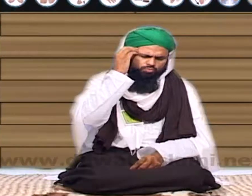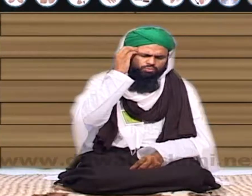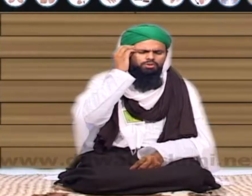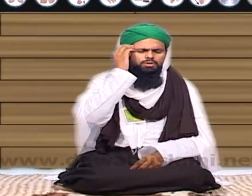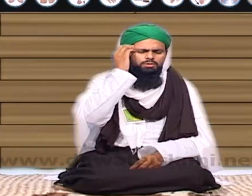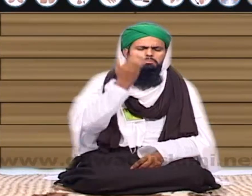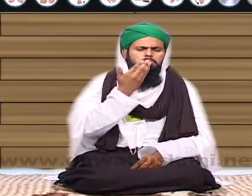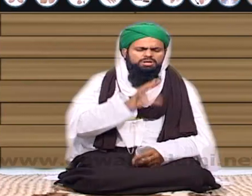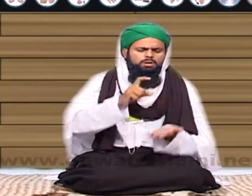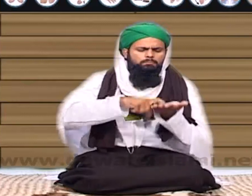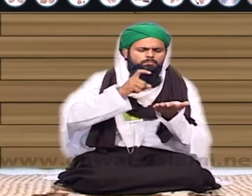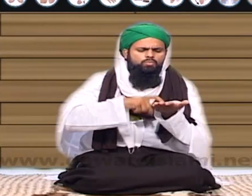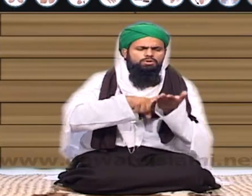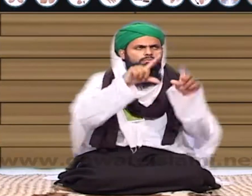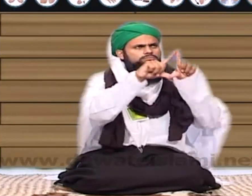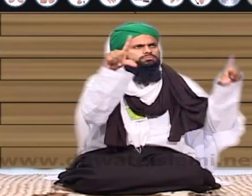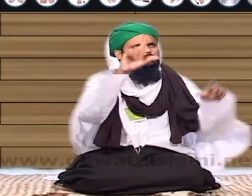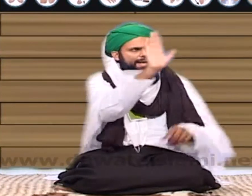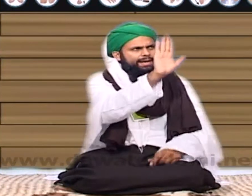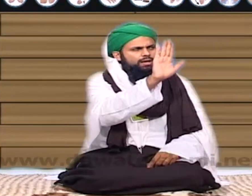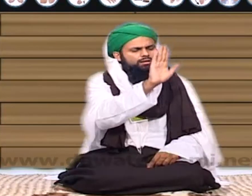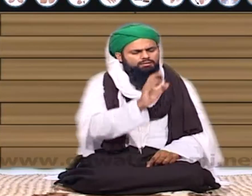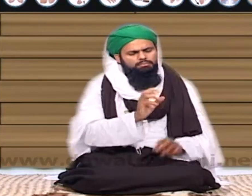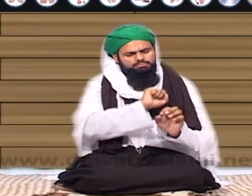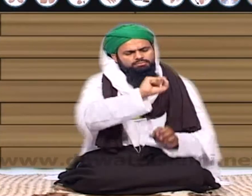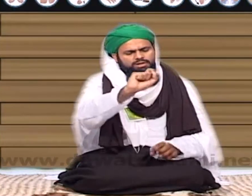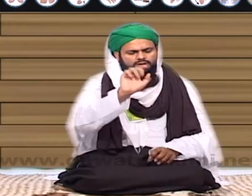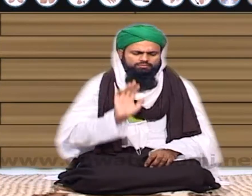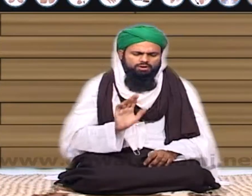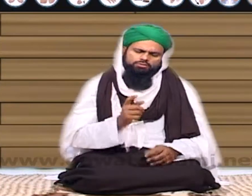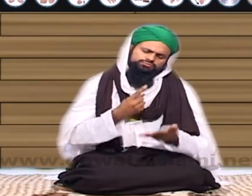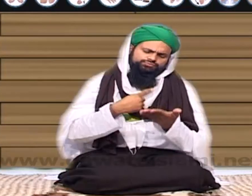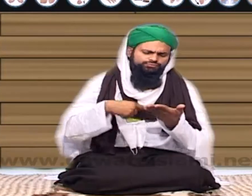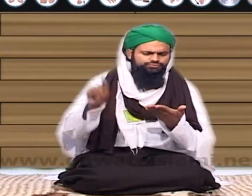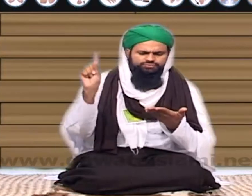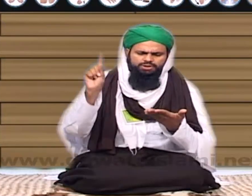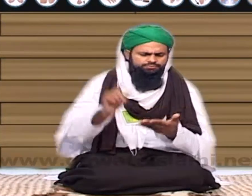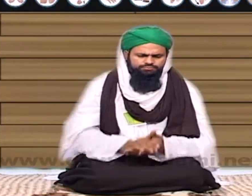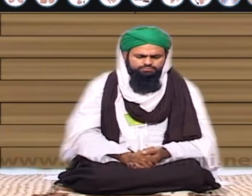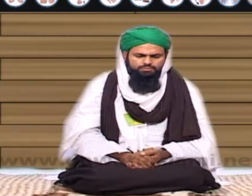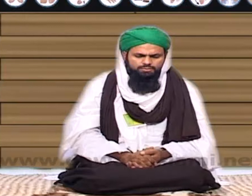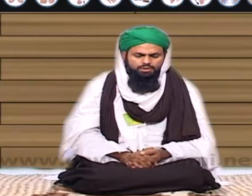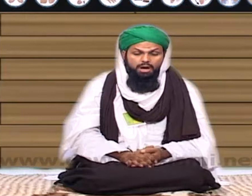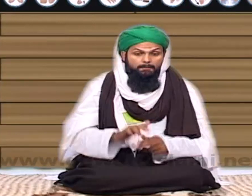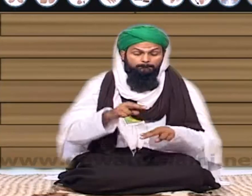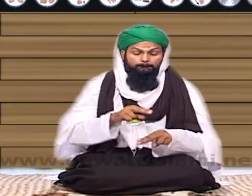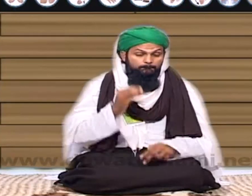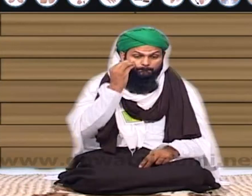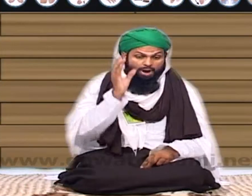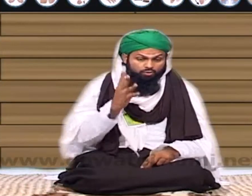کہ صاحب یہاں مرغیاں ذبح ہو رہی ہے، روپیہ فی مرغی اجرت ہے، لکھا ہوا ہے، پتہ ہے، تو پھر تو کوئی حرج نہیں۔ لیکن جب پتہ